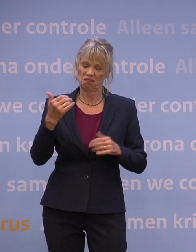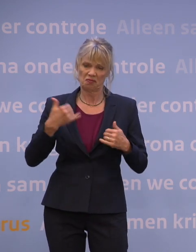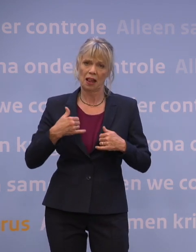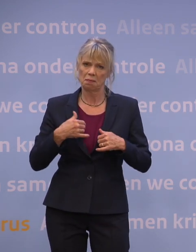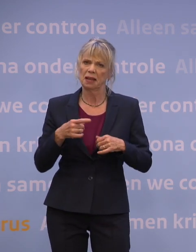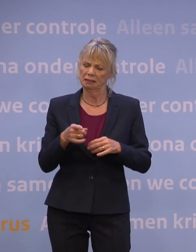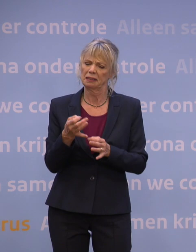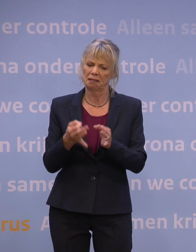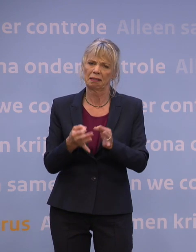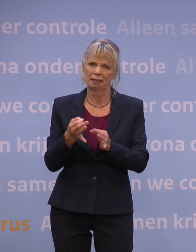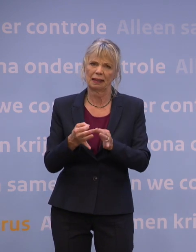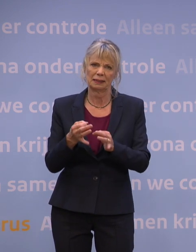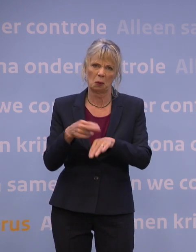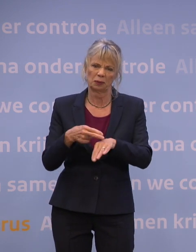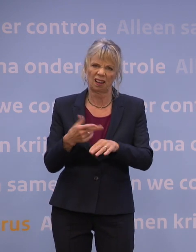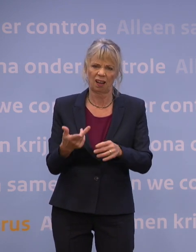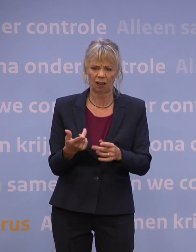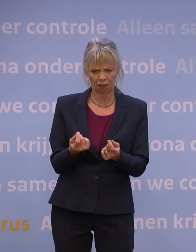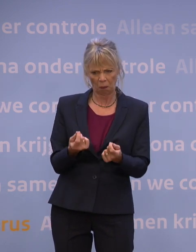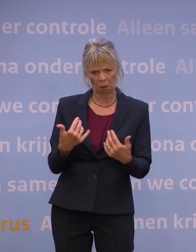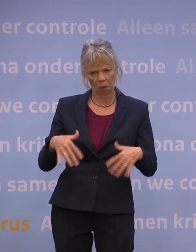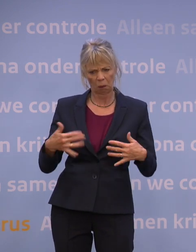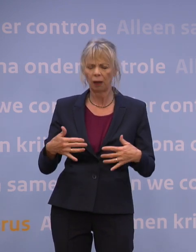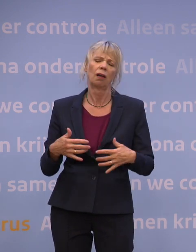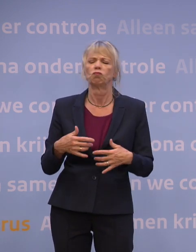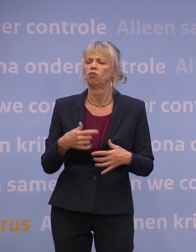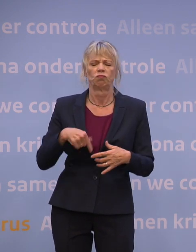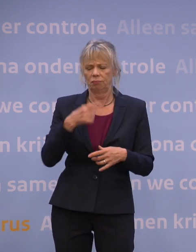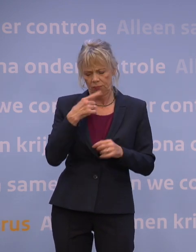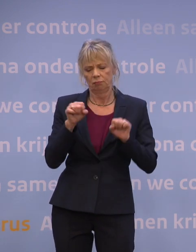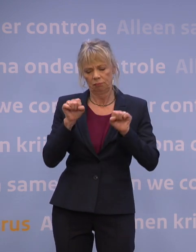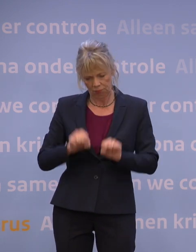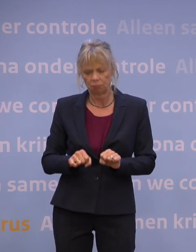vrij veel mensen op kosten voor de vakantie. En dat is de reden dat we hebben gezegd, nou misschien moesten we het toch maar doen.